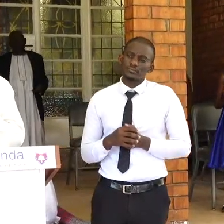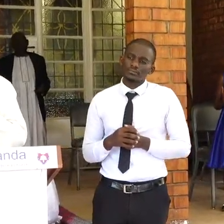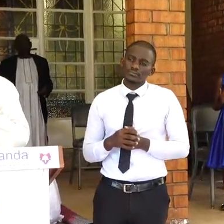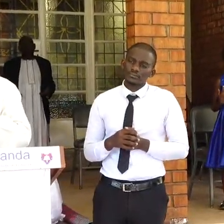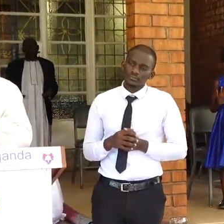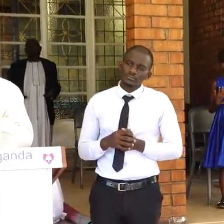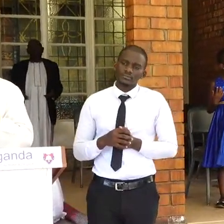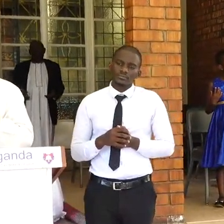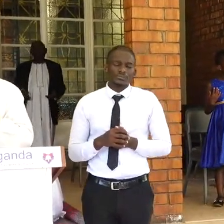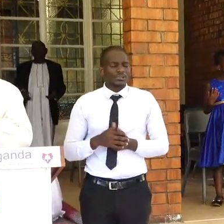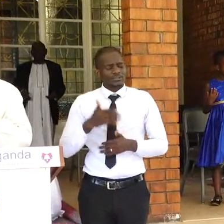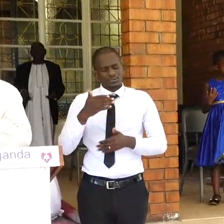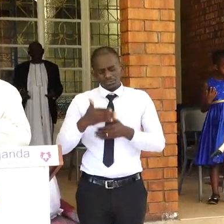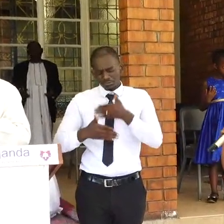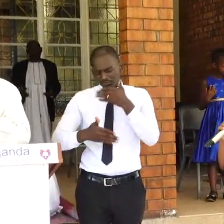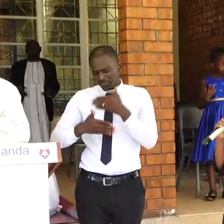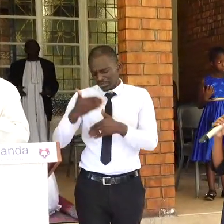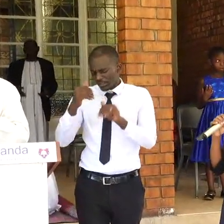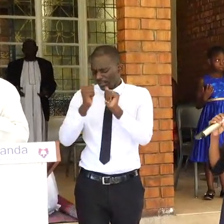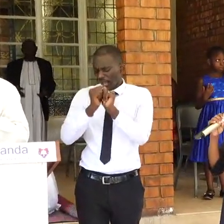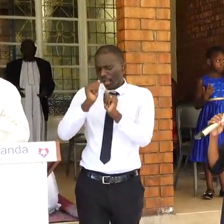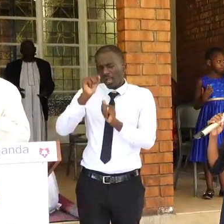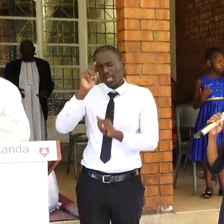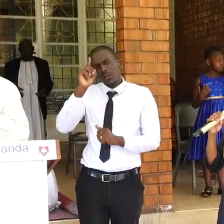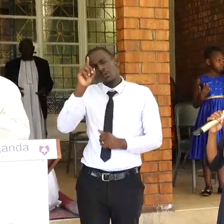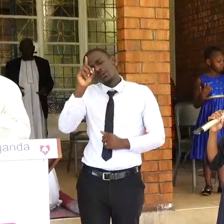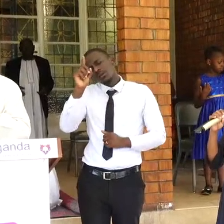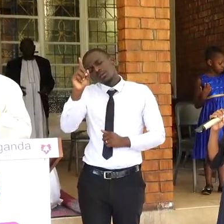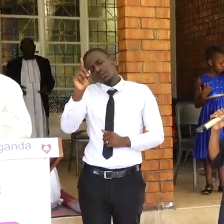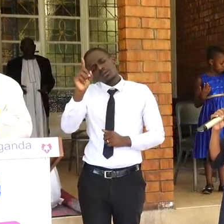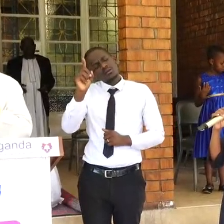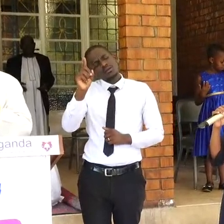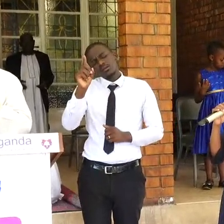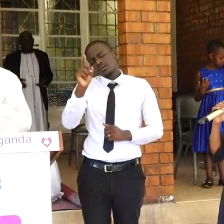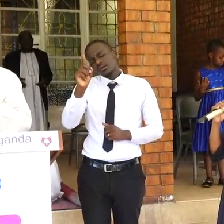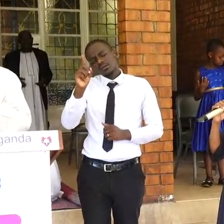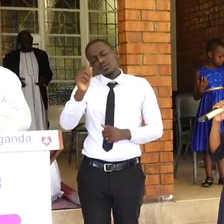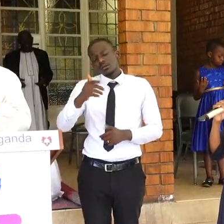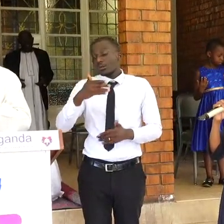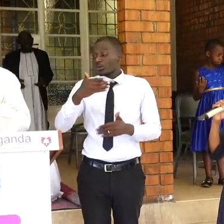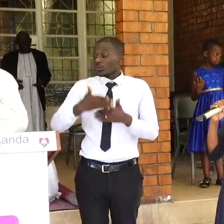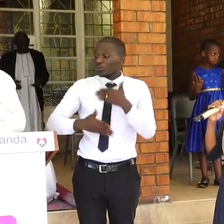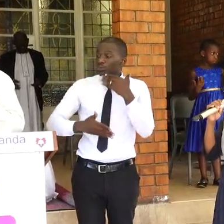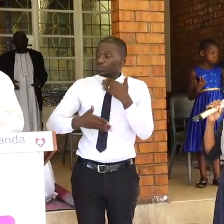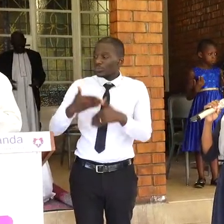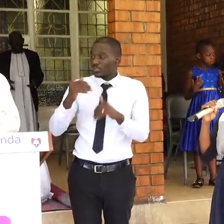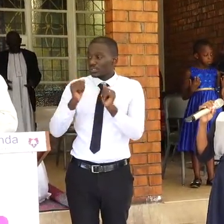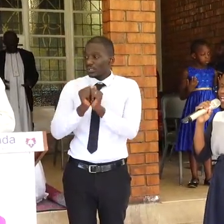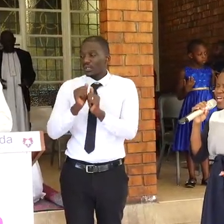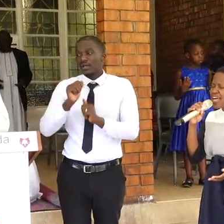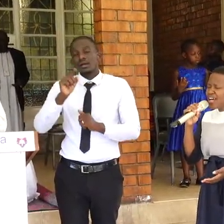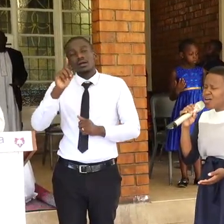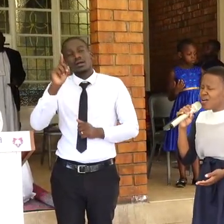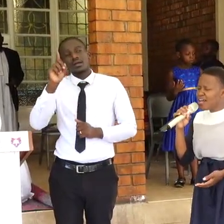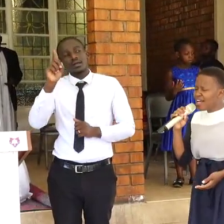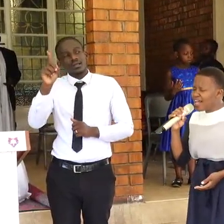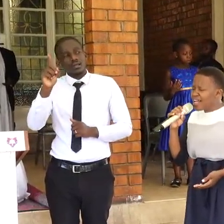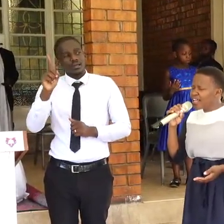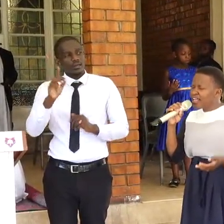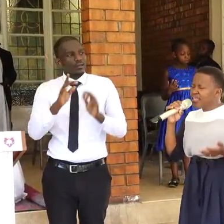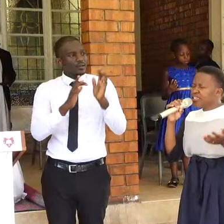Olwalero nyambanze, kumpi nawe, nyambanze, kumpi